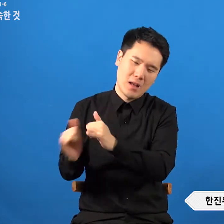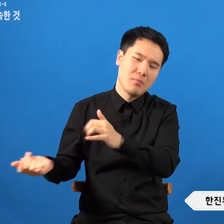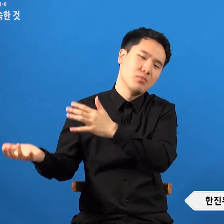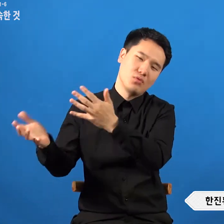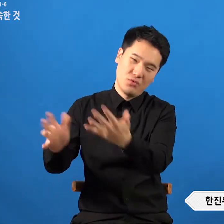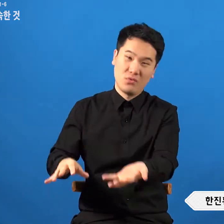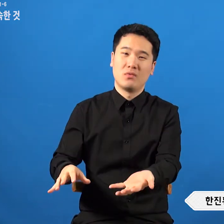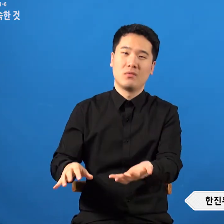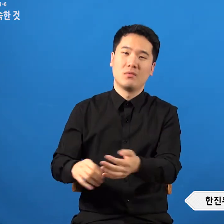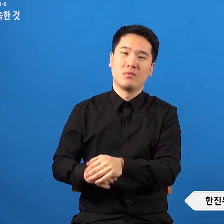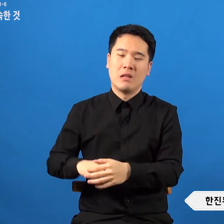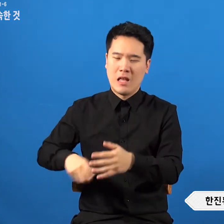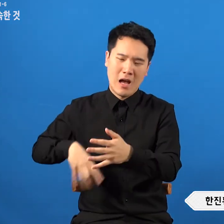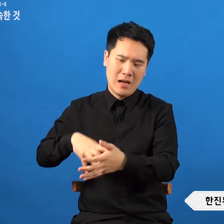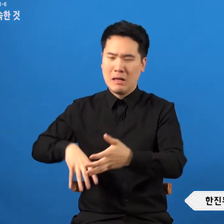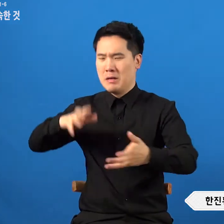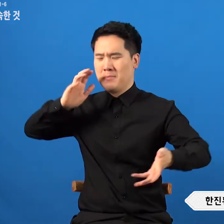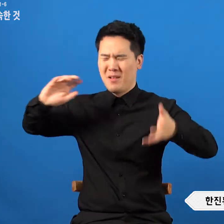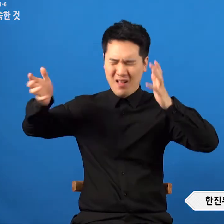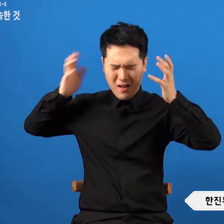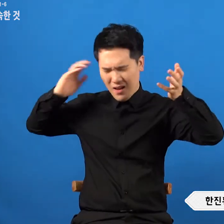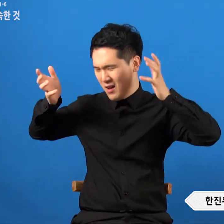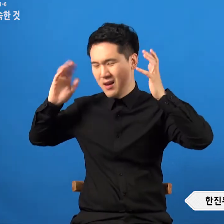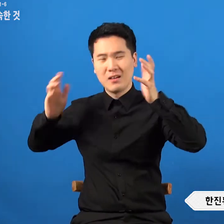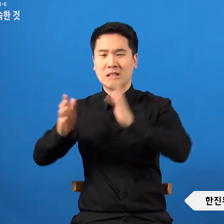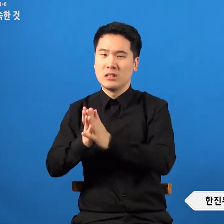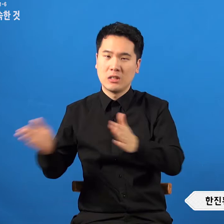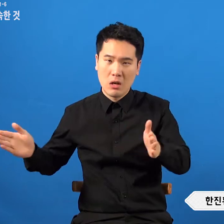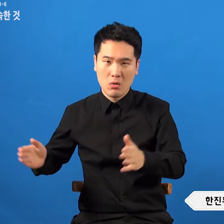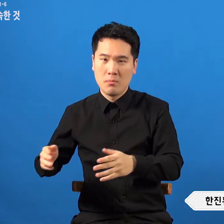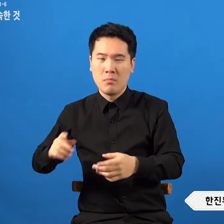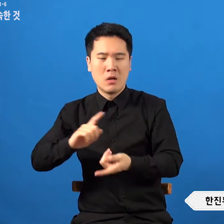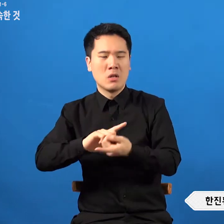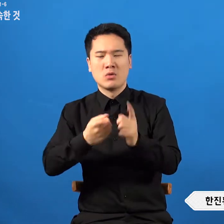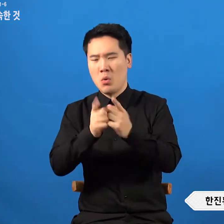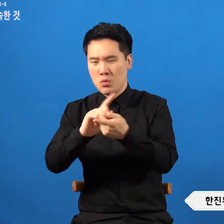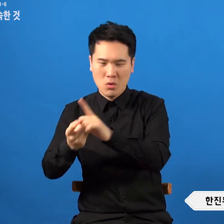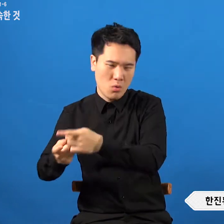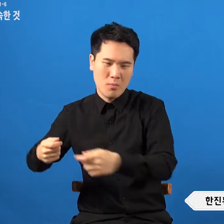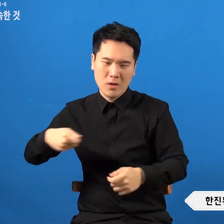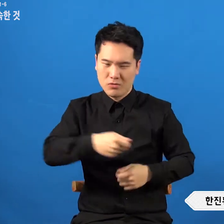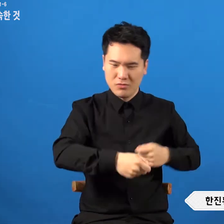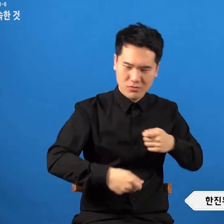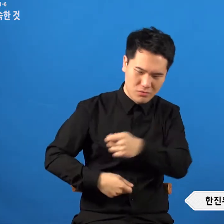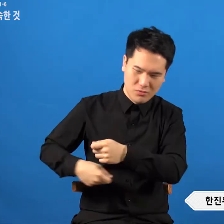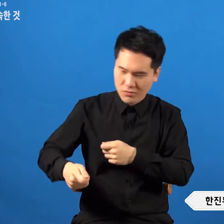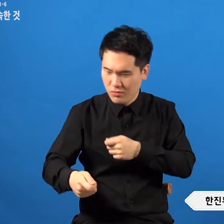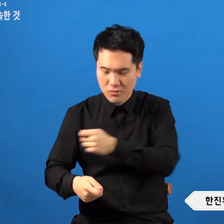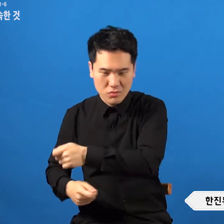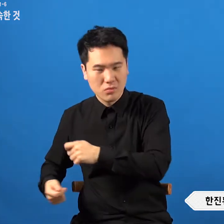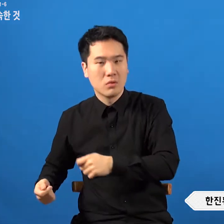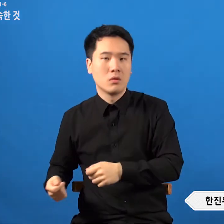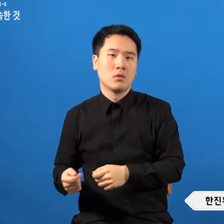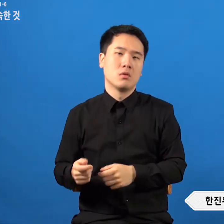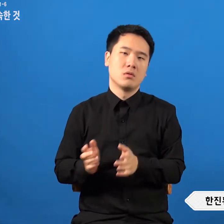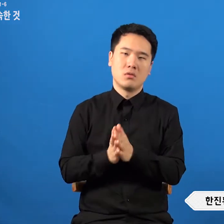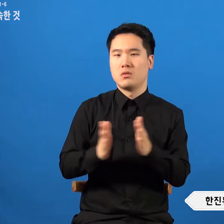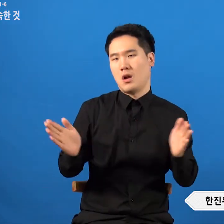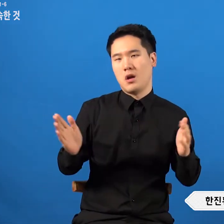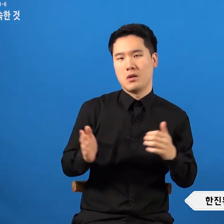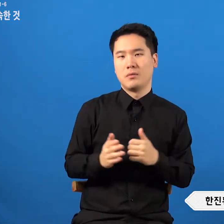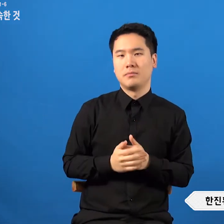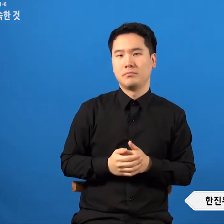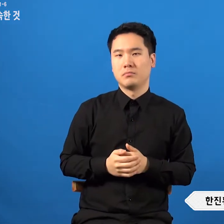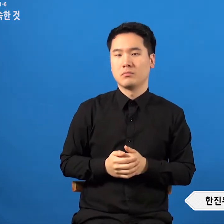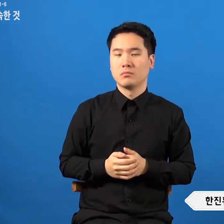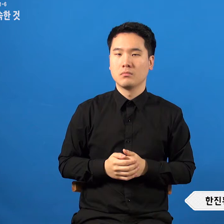죽었습니다. 내란이 일어나서 참혹한 이 살육이 벌어지기도 했습니다. 몇백 년 만에